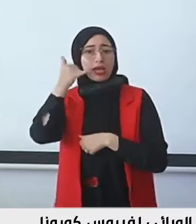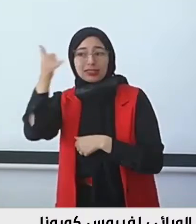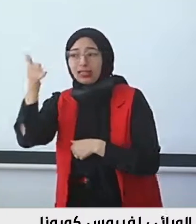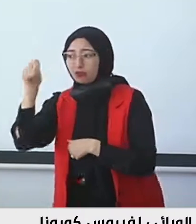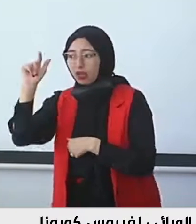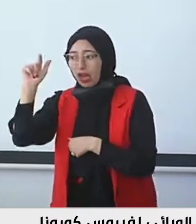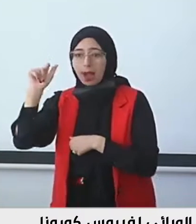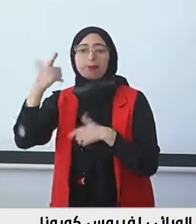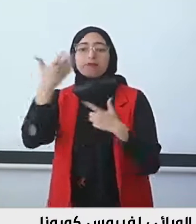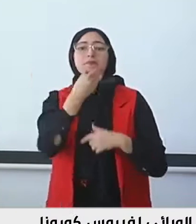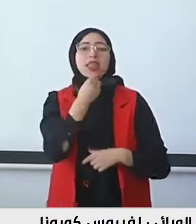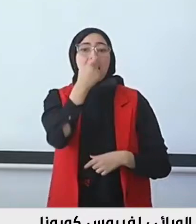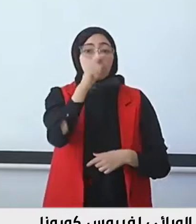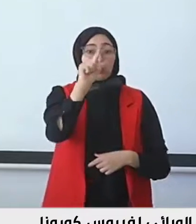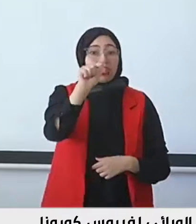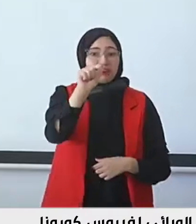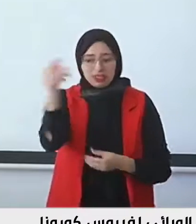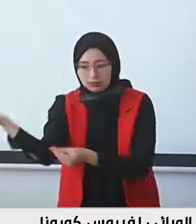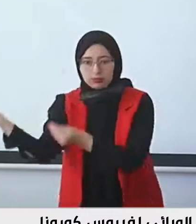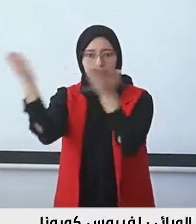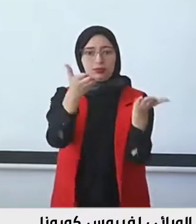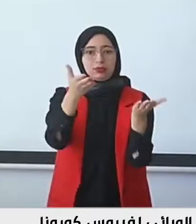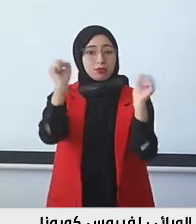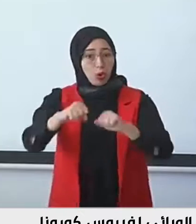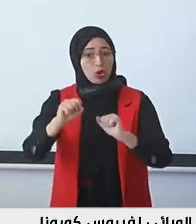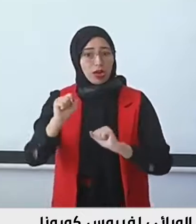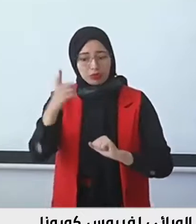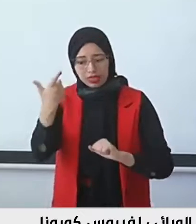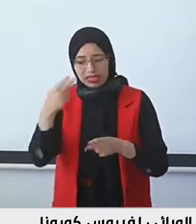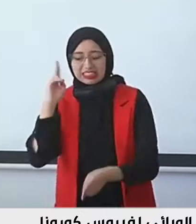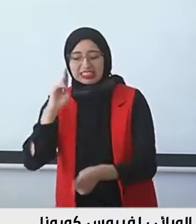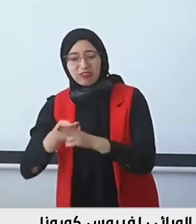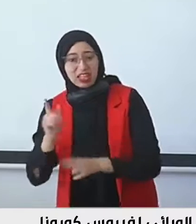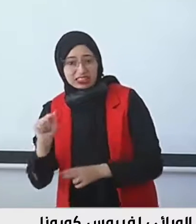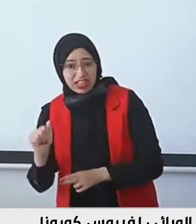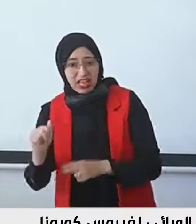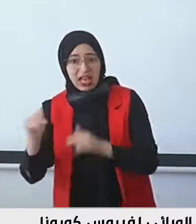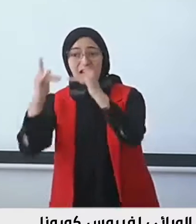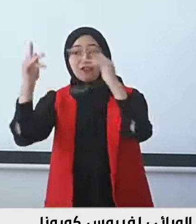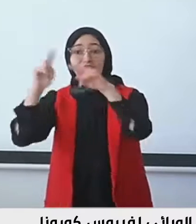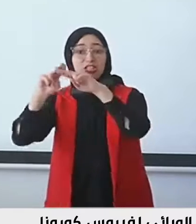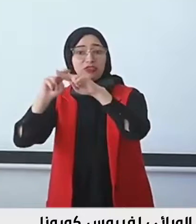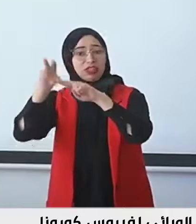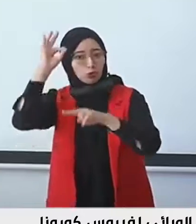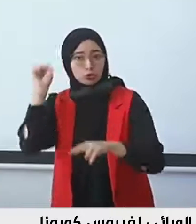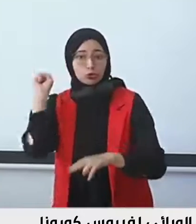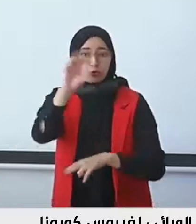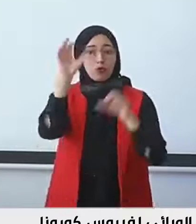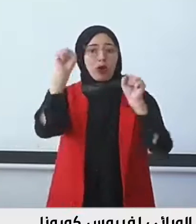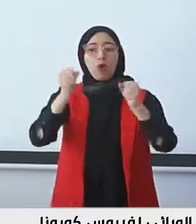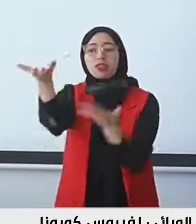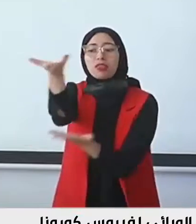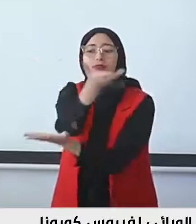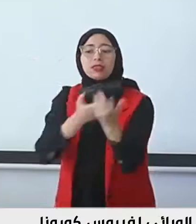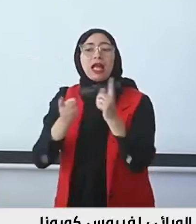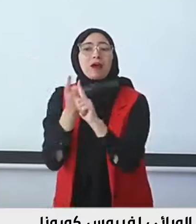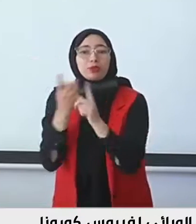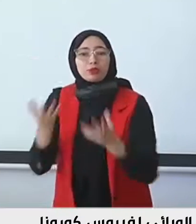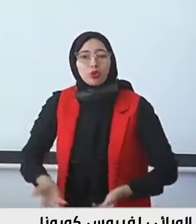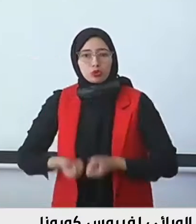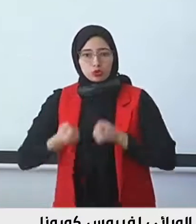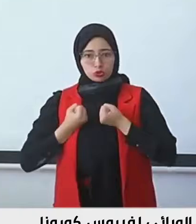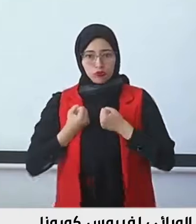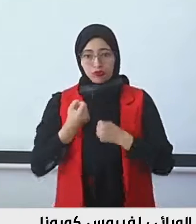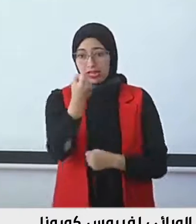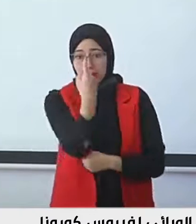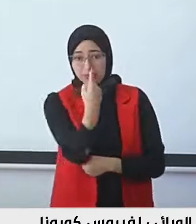شكرو نوجدوا له المكان الشاغر بكامل تراب الجمهوريه. احنا حاليا صحيح عندنا 181 سرير وقاعدين نطوروا فيه